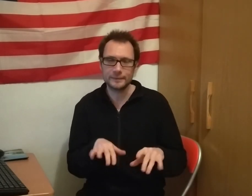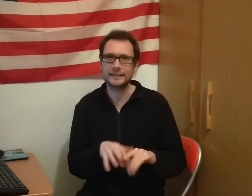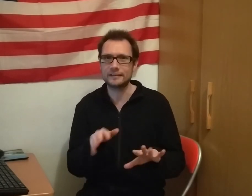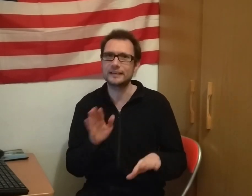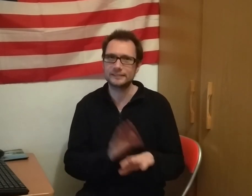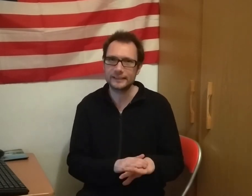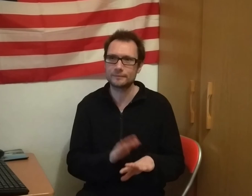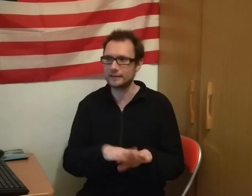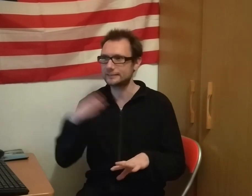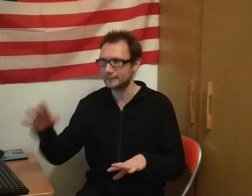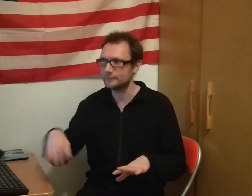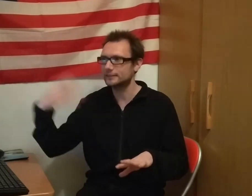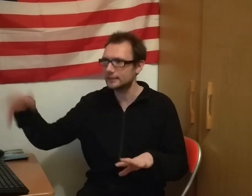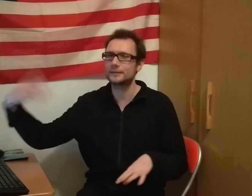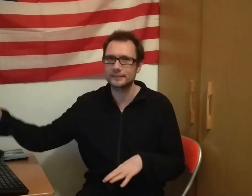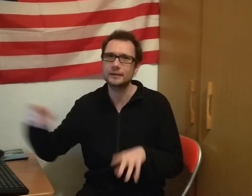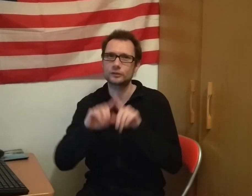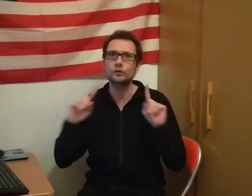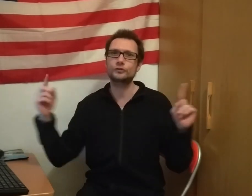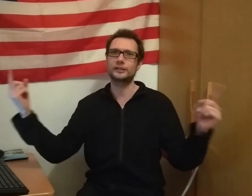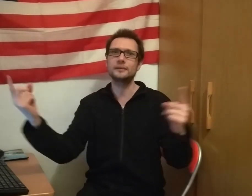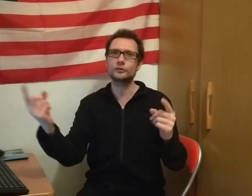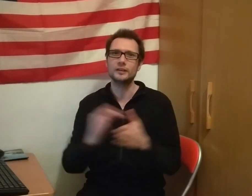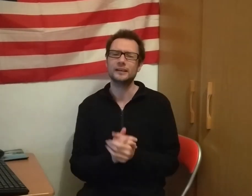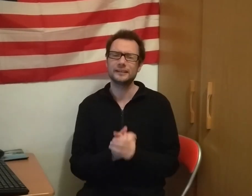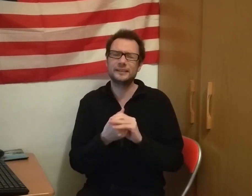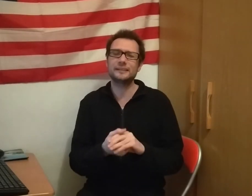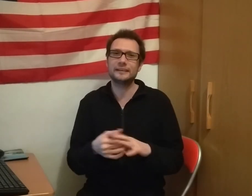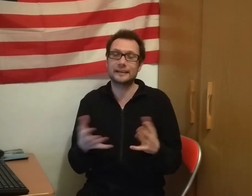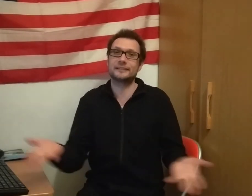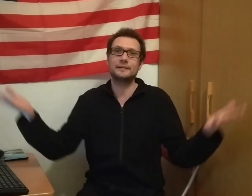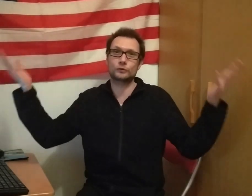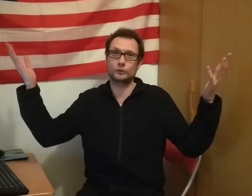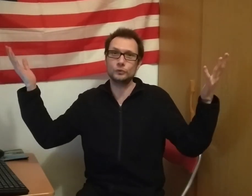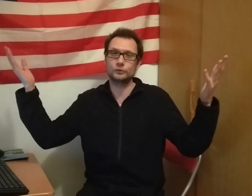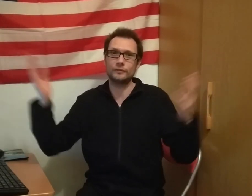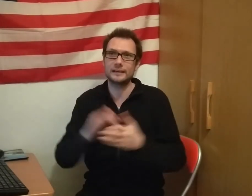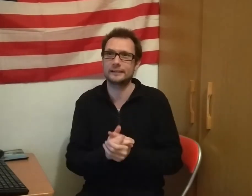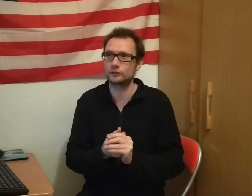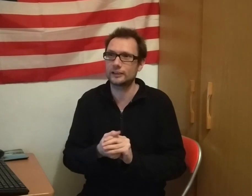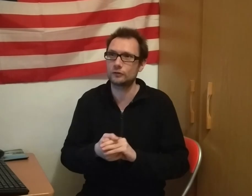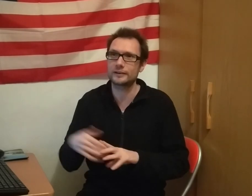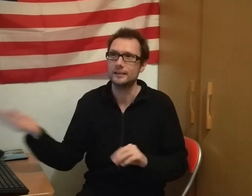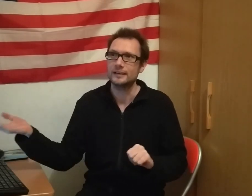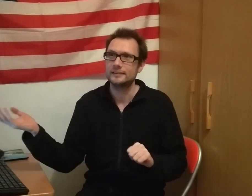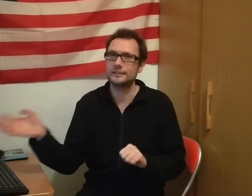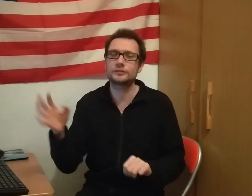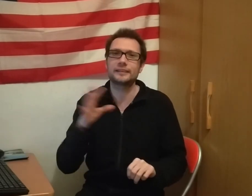canal, vale, seguirme, seguirme, seguirme. Todos nos seguimos y crecemos juntos, ¿vale? Yo tengo ahora